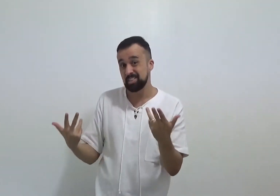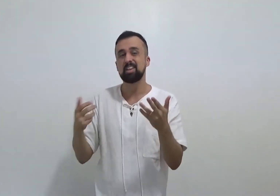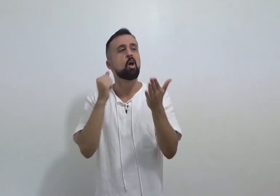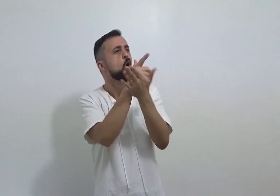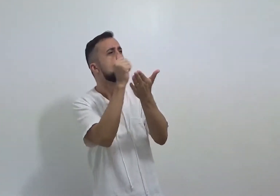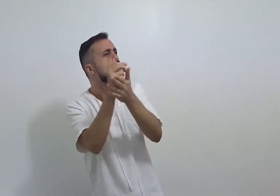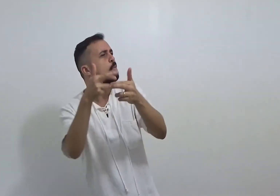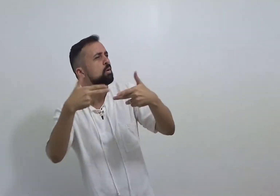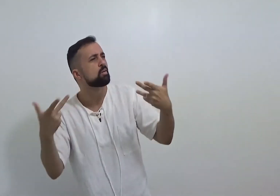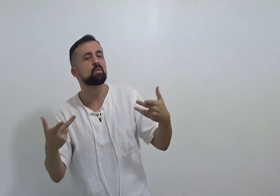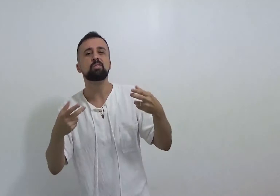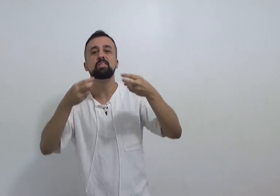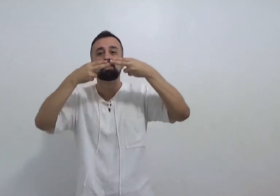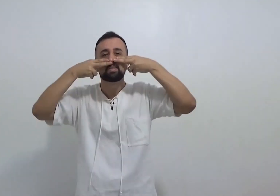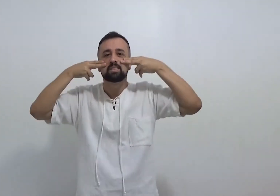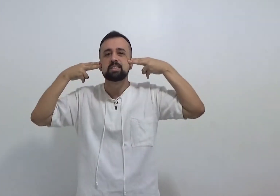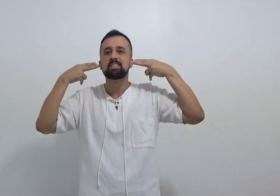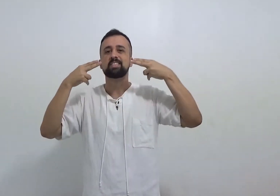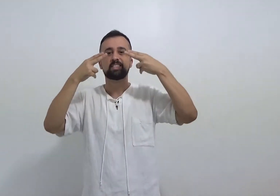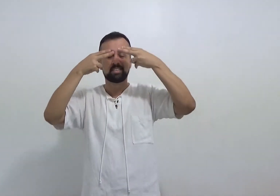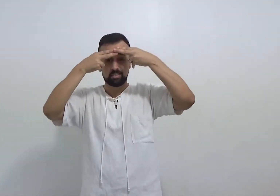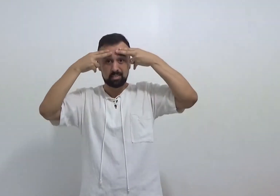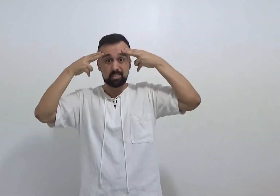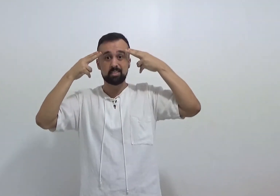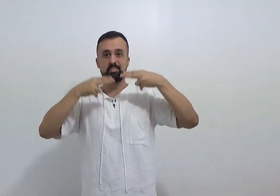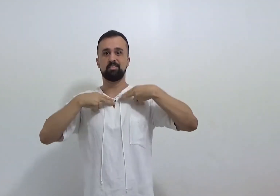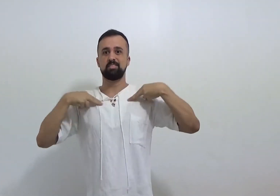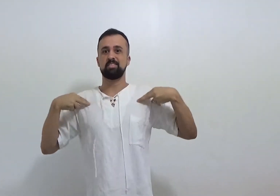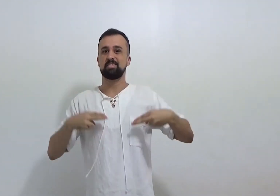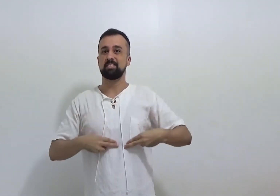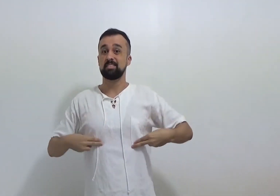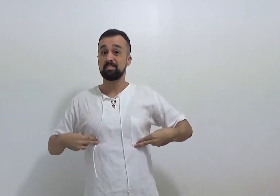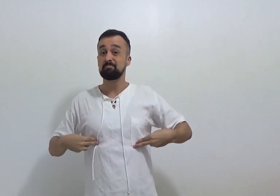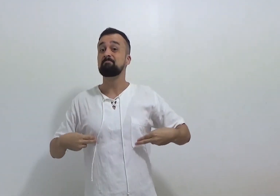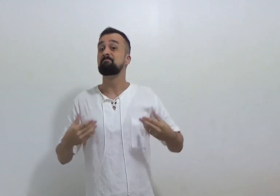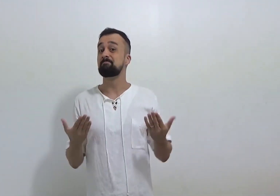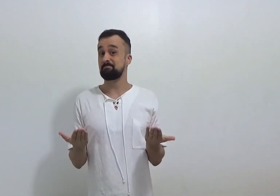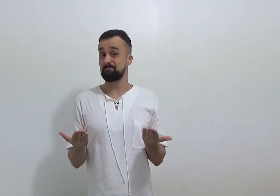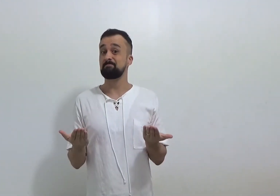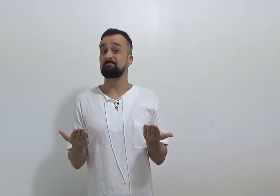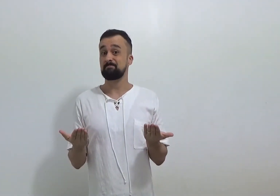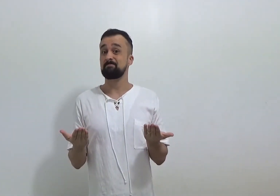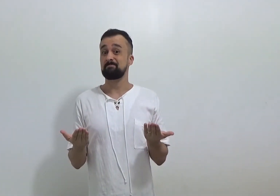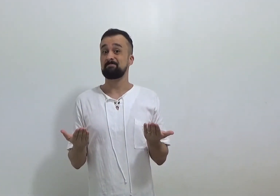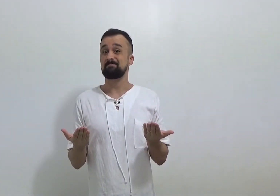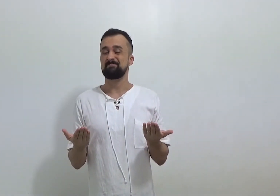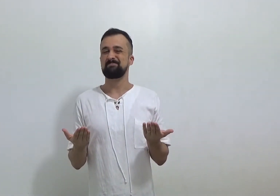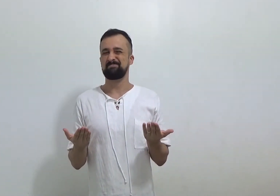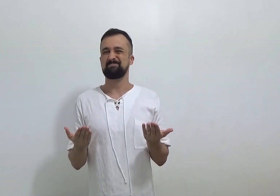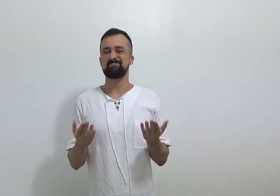nadando, vendendo sua arte, comprando coisas, se